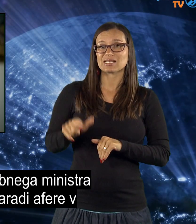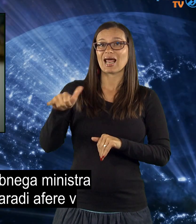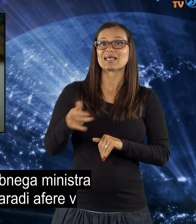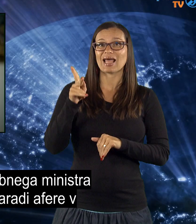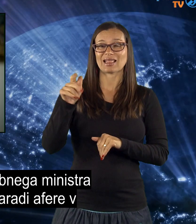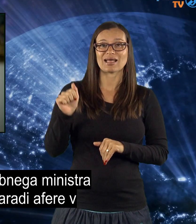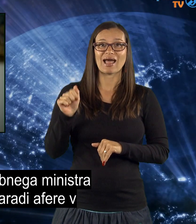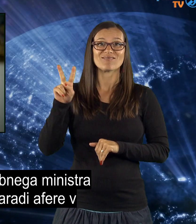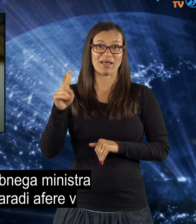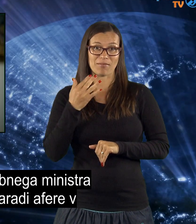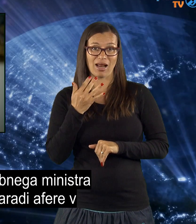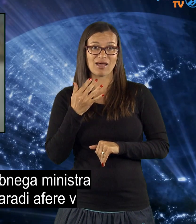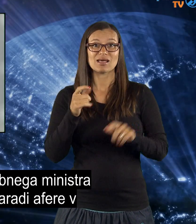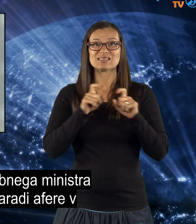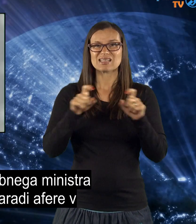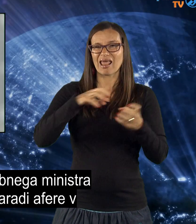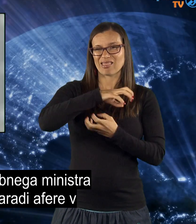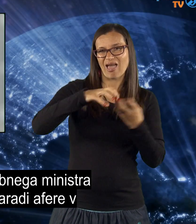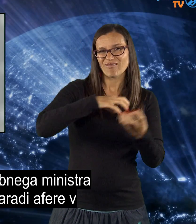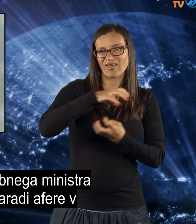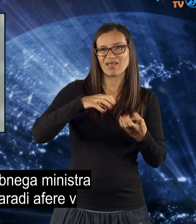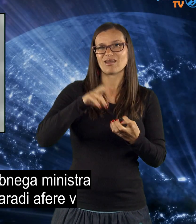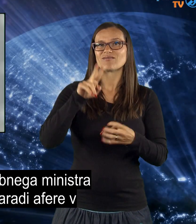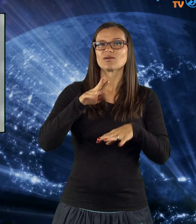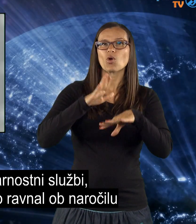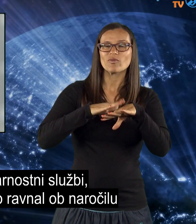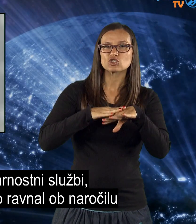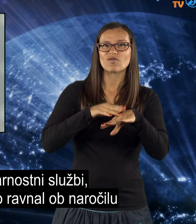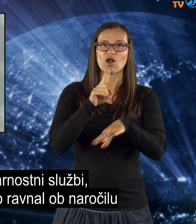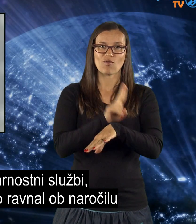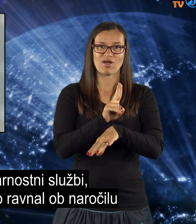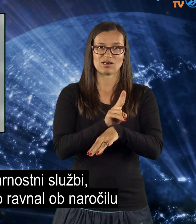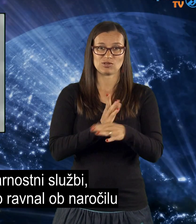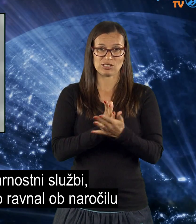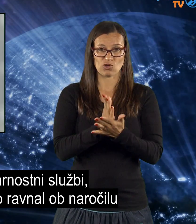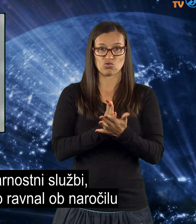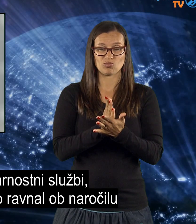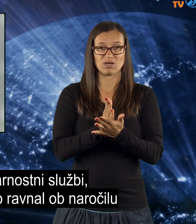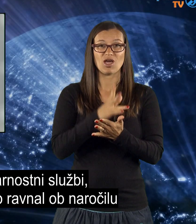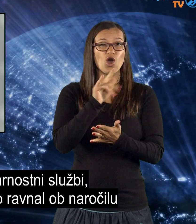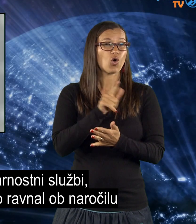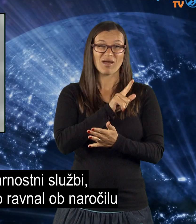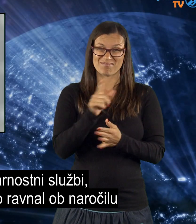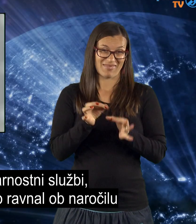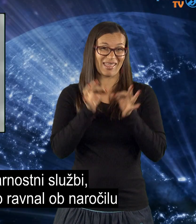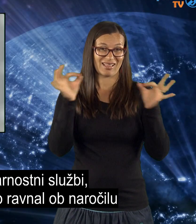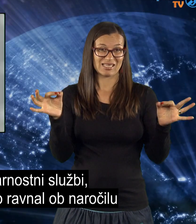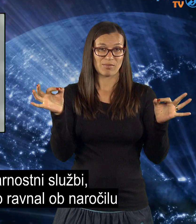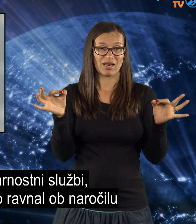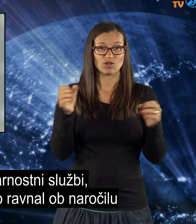zaradi afere v obveščevalno-varnostni službi, ko je netransparentno ravnal ob naročilu analize